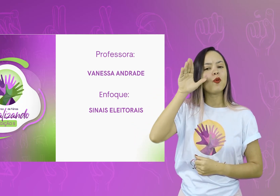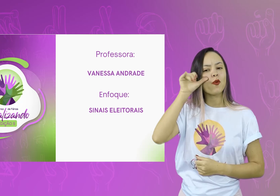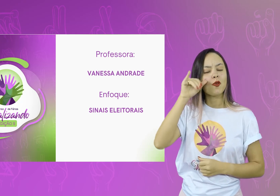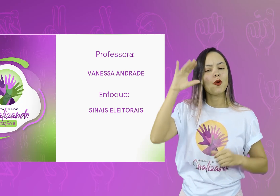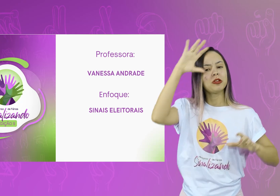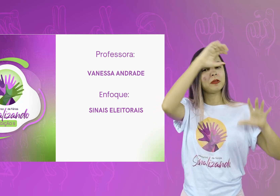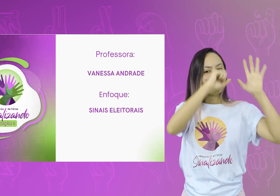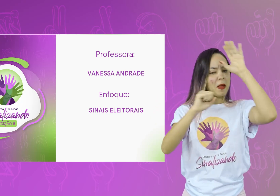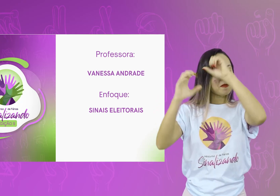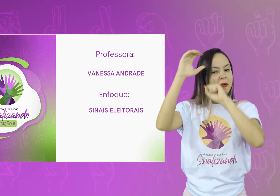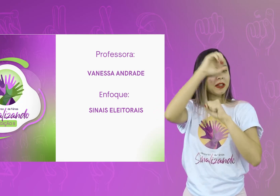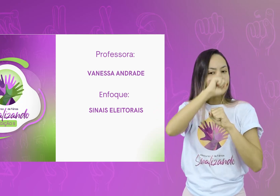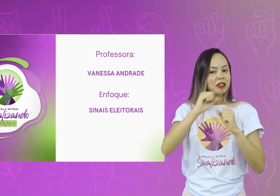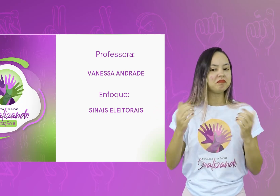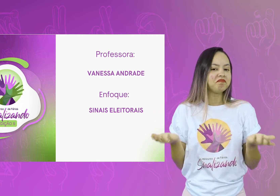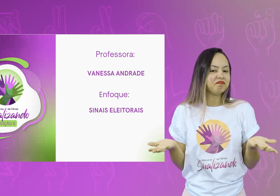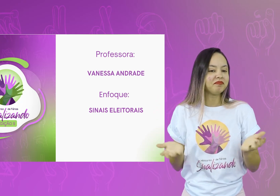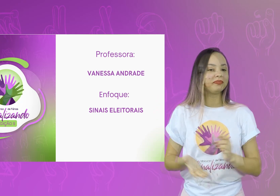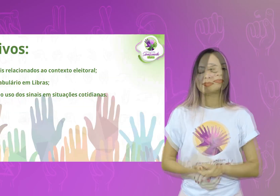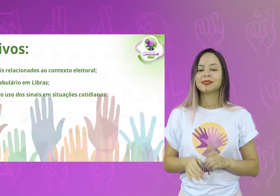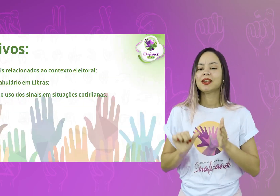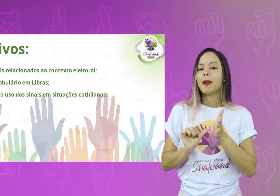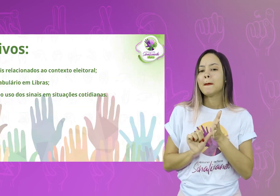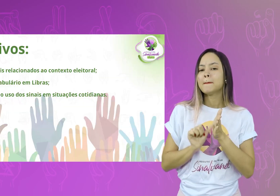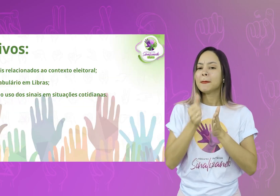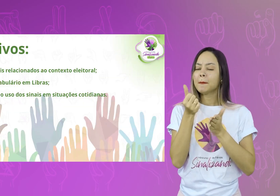estão curiosos para aprender esses sinais? E aí?